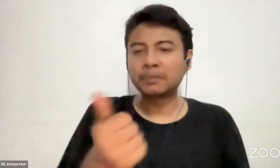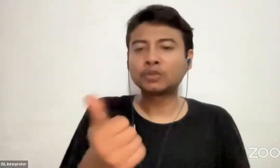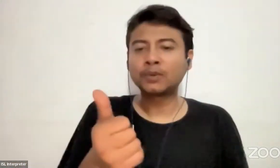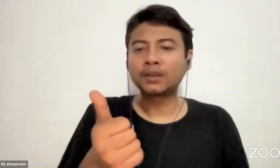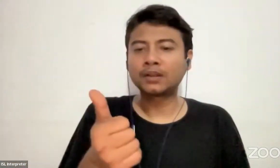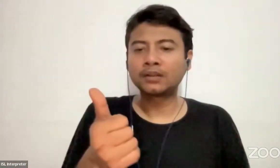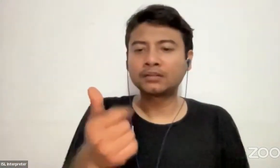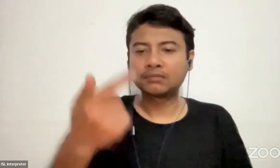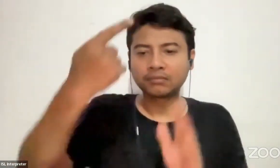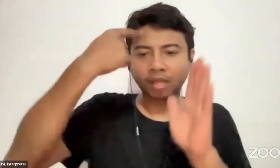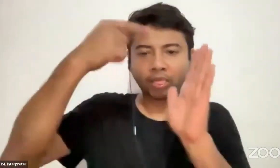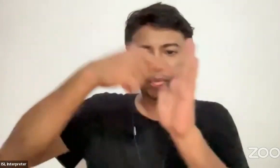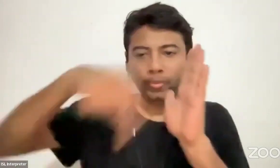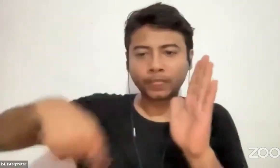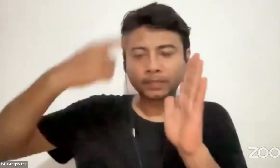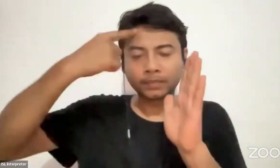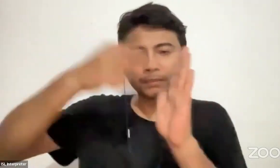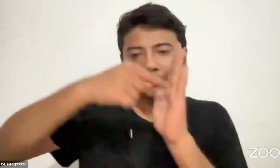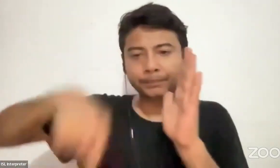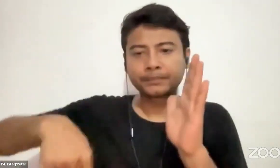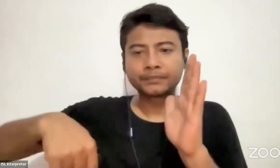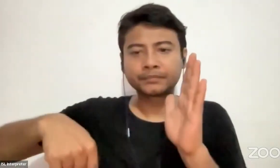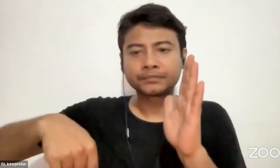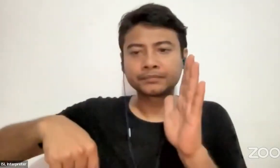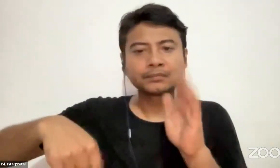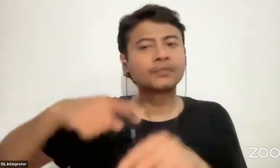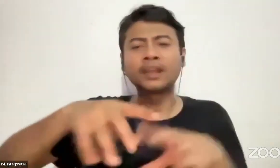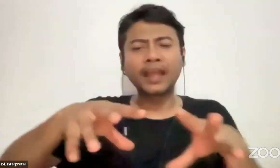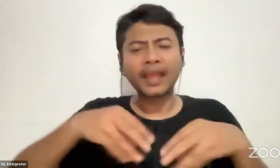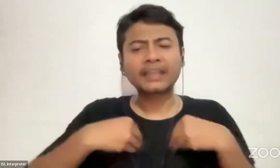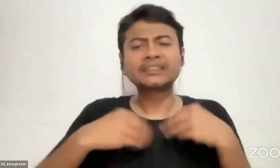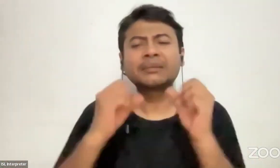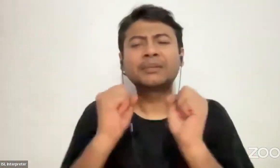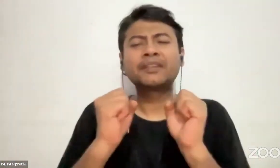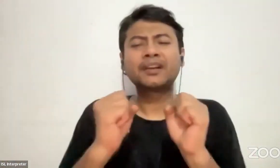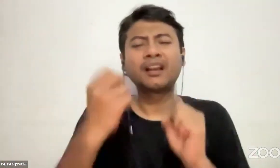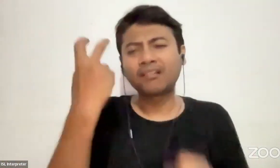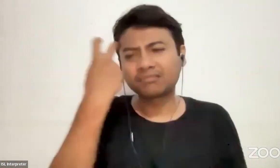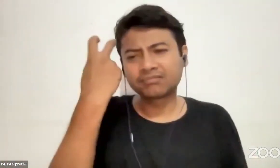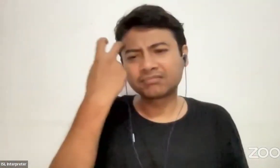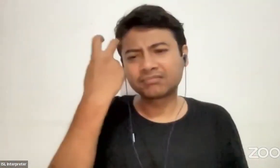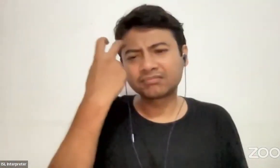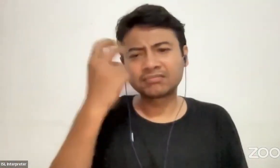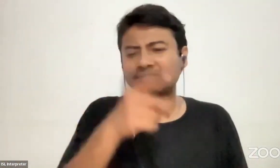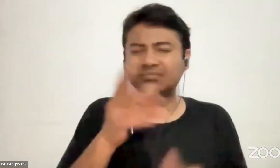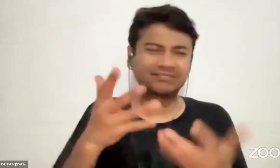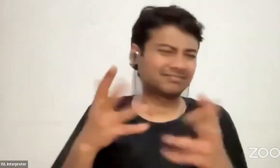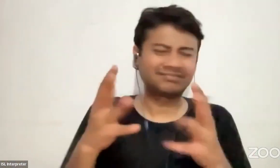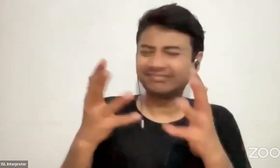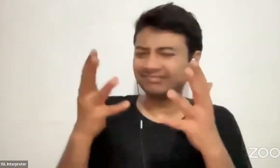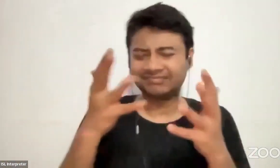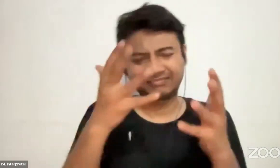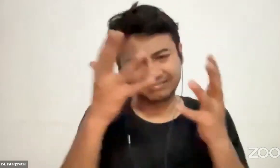हैं कि वो किसी सुप्रीमेसी को एक्सेप्ट ही नहीं कर सकते। इसलिए भगवान क्या कह रहे हैं, ऐसे मूर्खों तथा अल्पज्ञों के लिए मैं